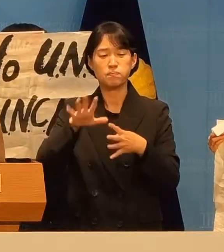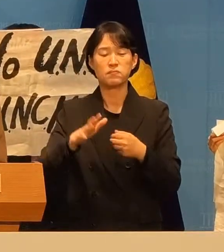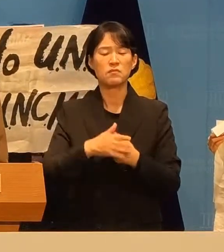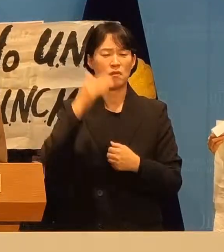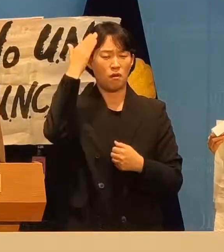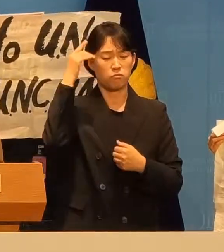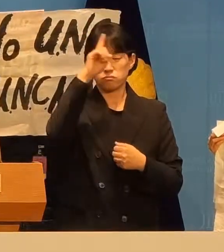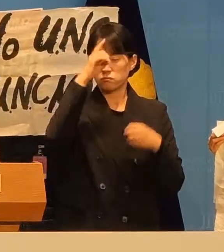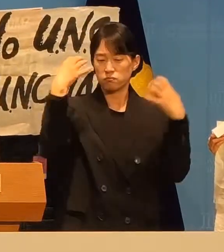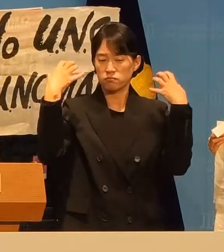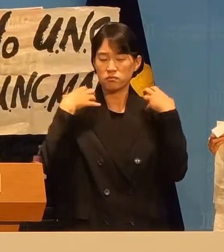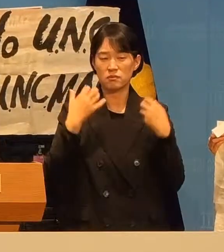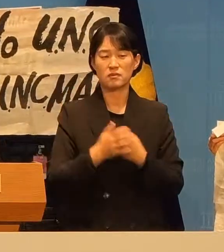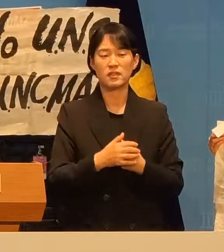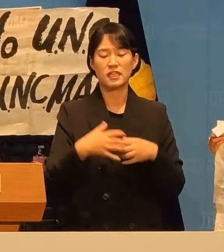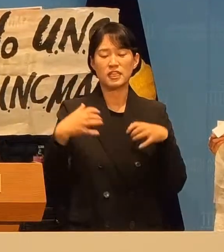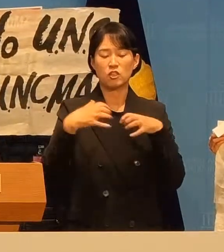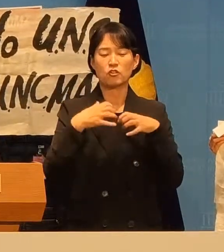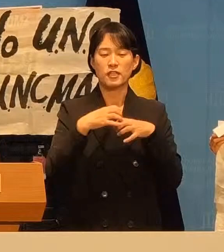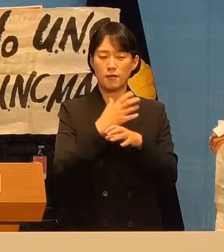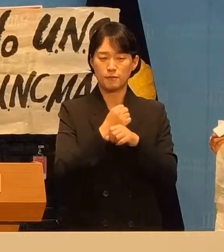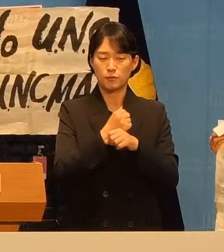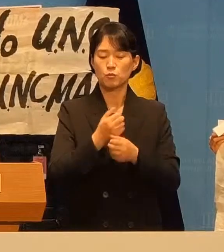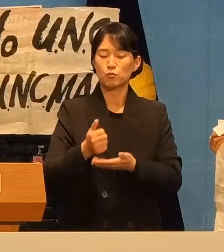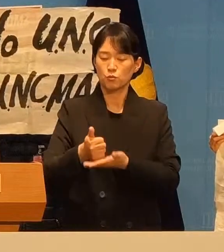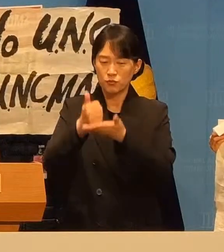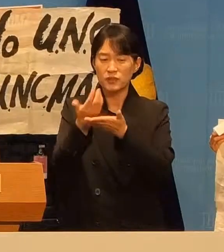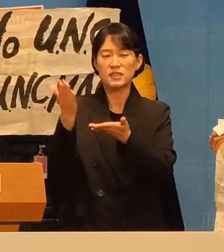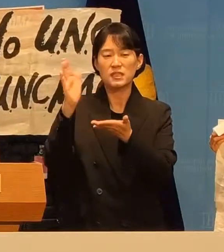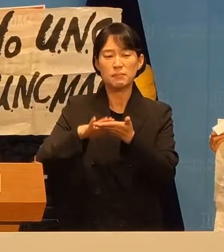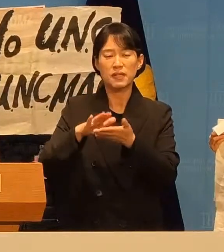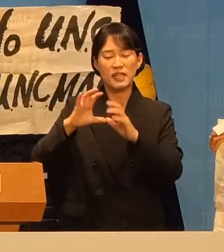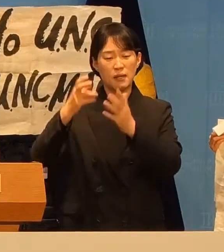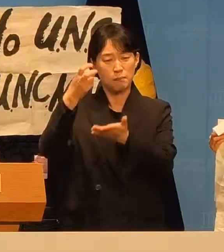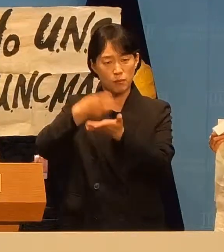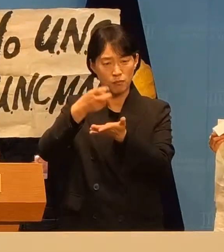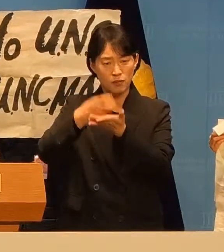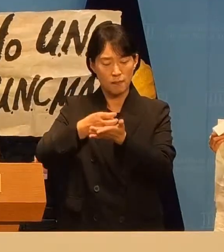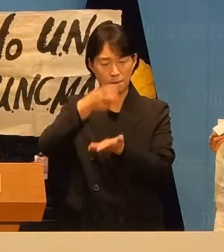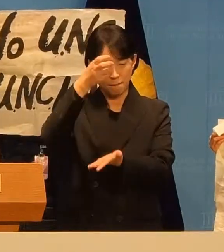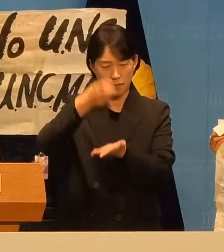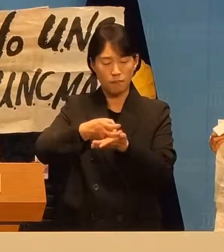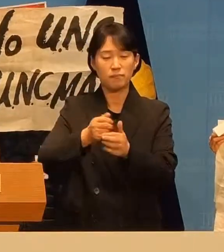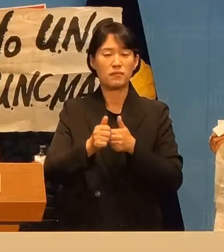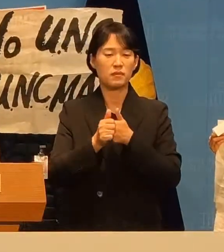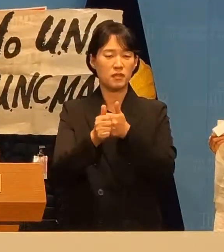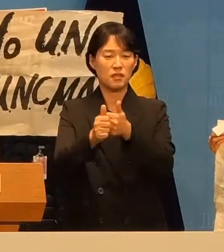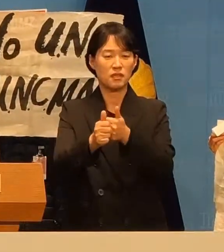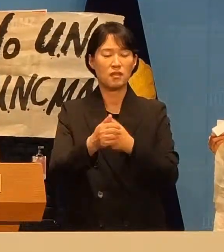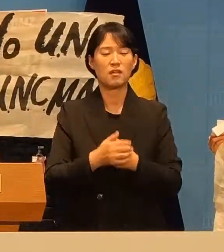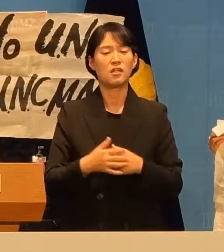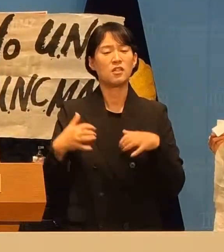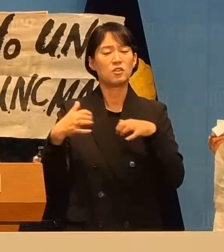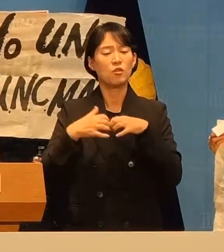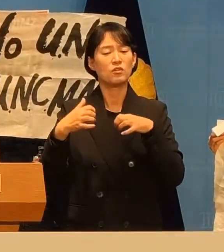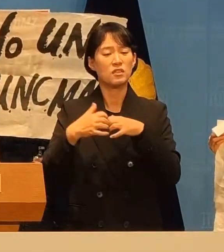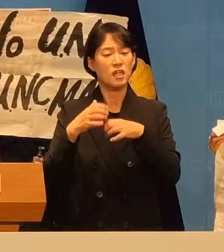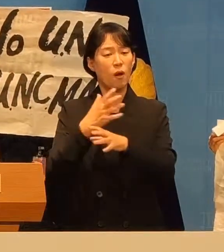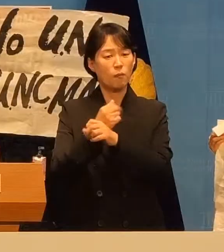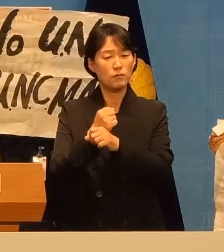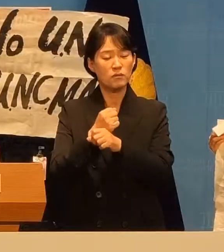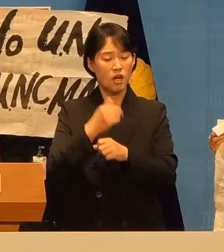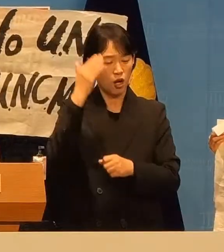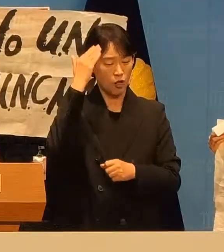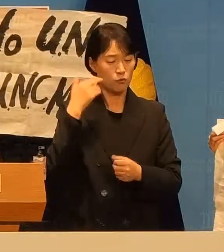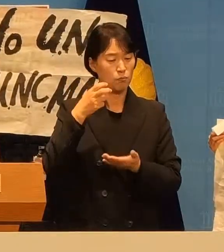정부는 정전협정을 존중은 했을지언정 헌법과 법률에 의해 정전협정을 국내법으로